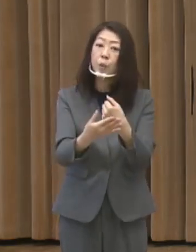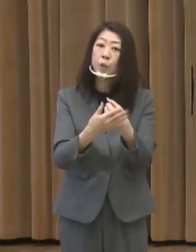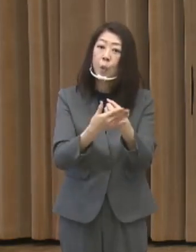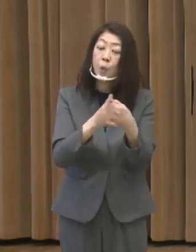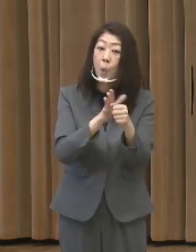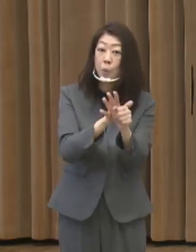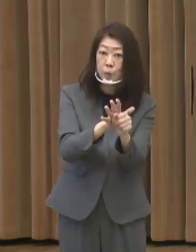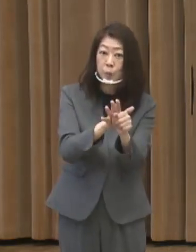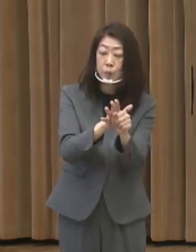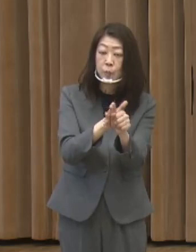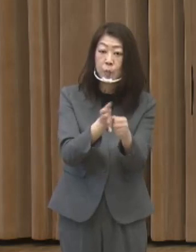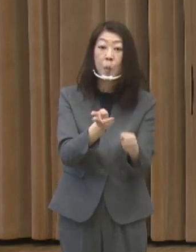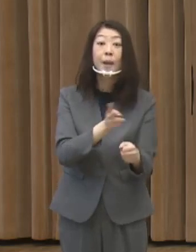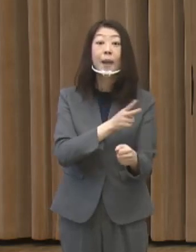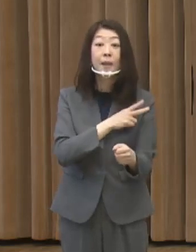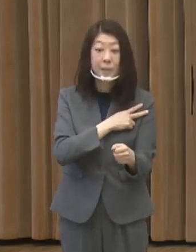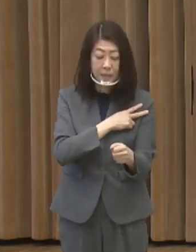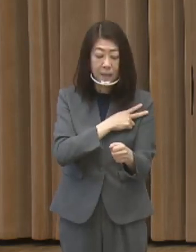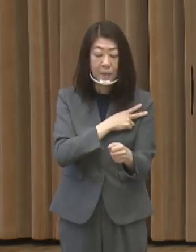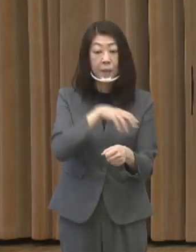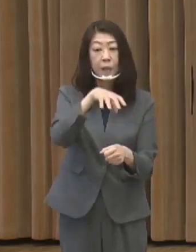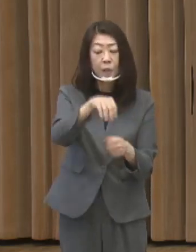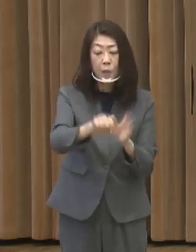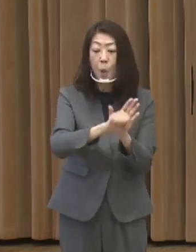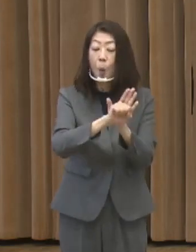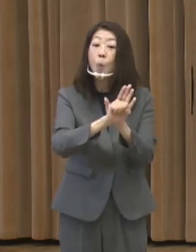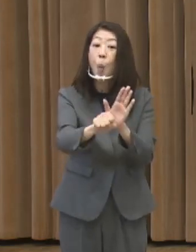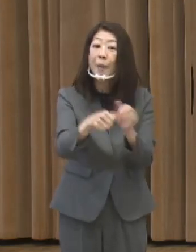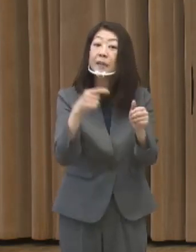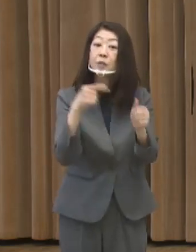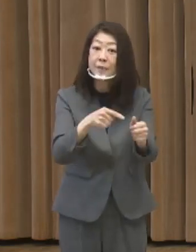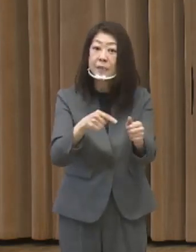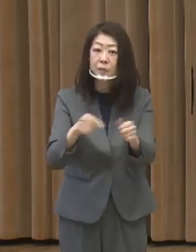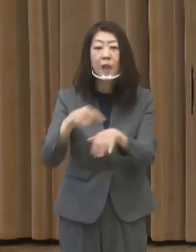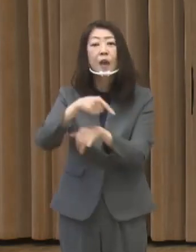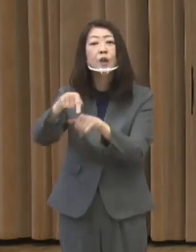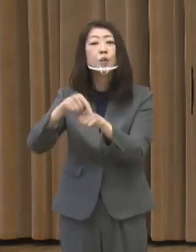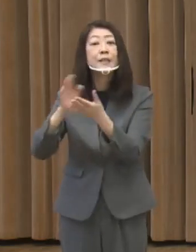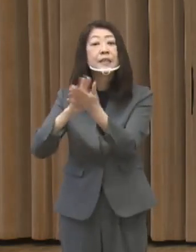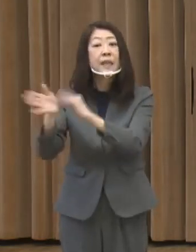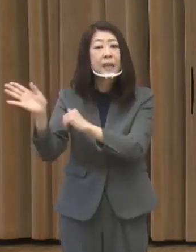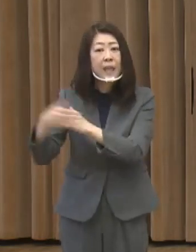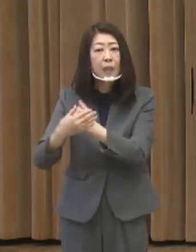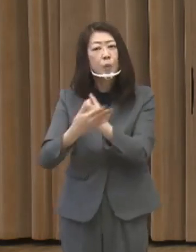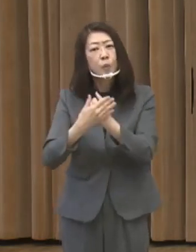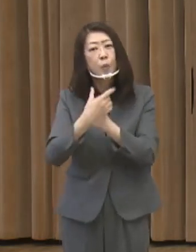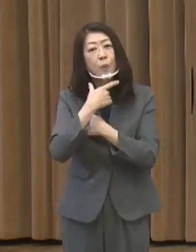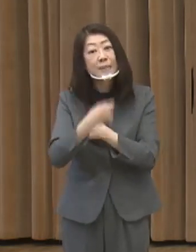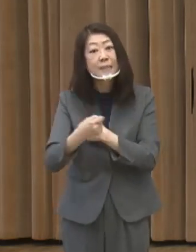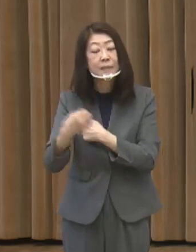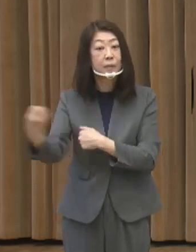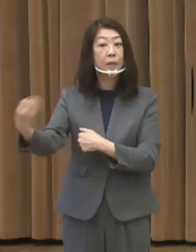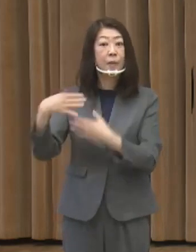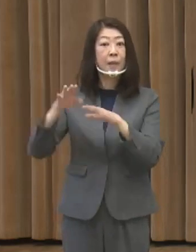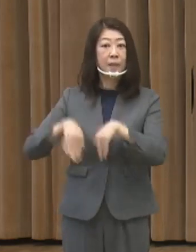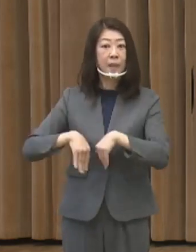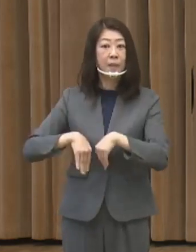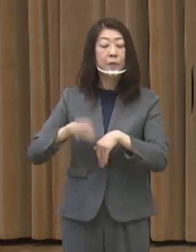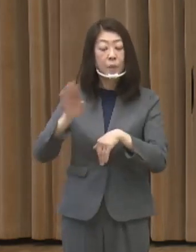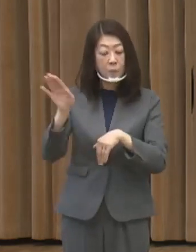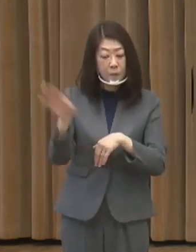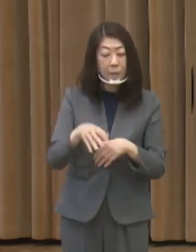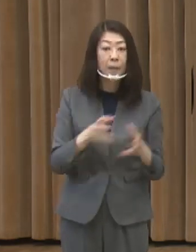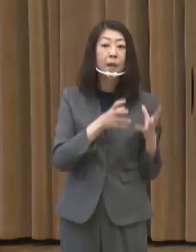て農場の防疫措置に栃木県から要請がありましたので、本県の家畜防疫員を今後派遣を